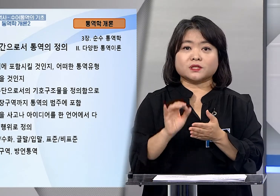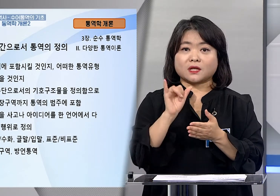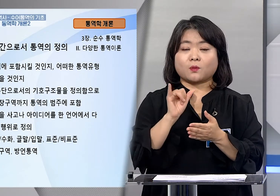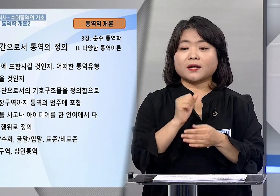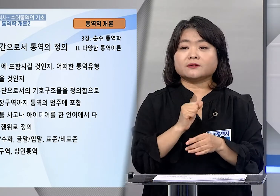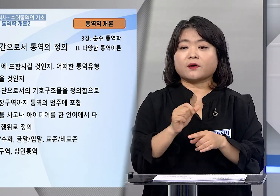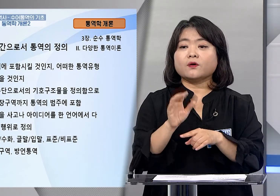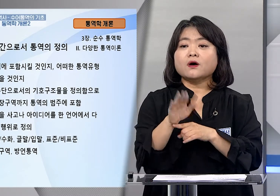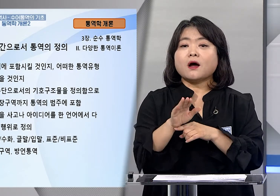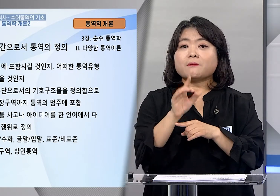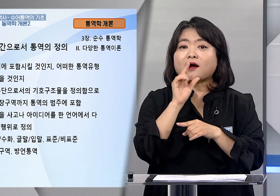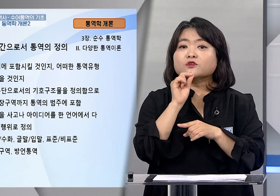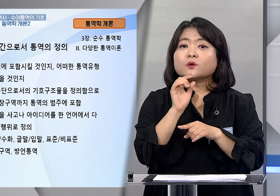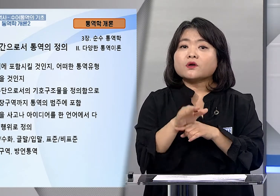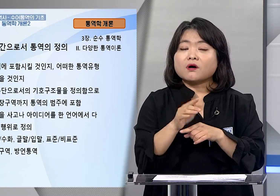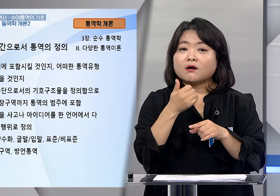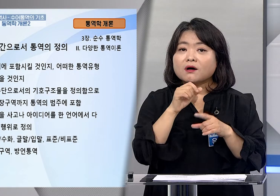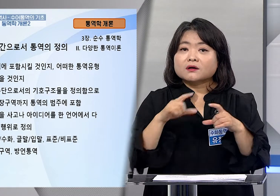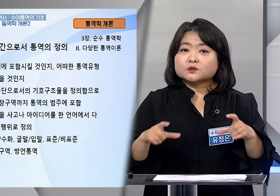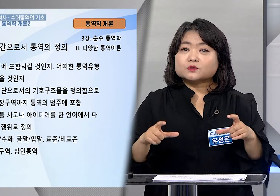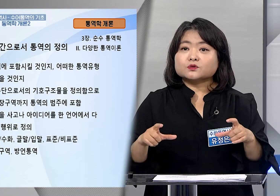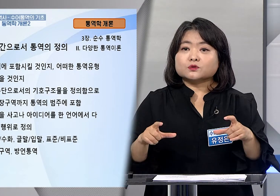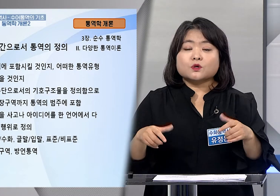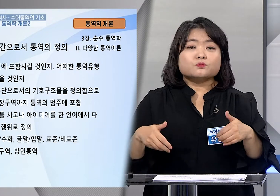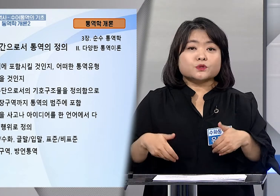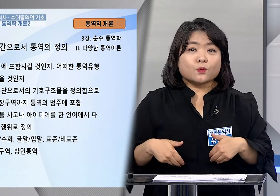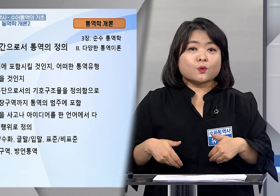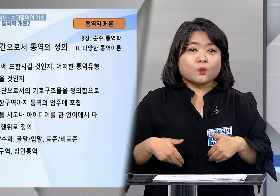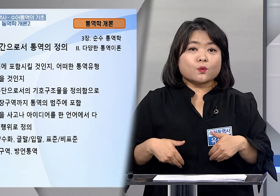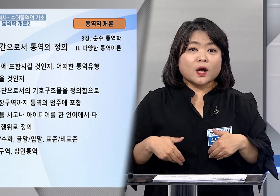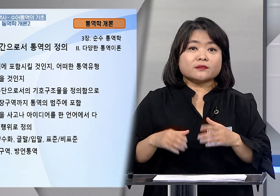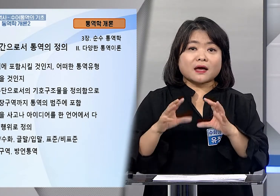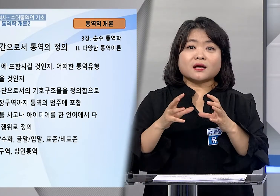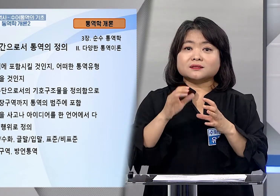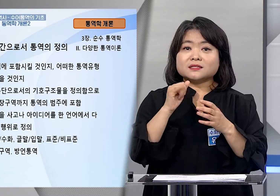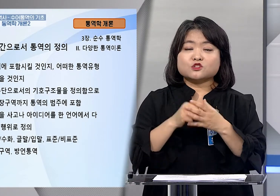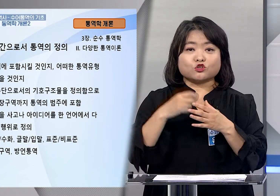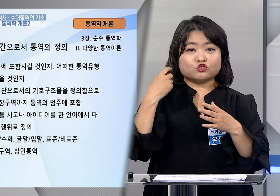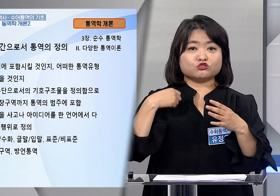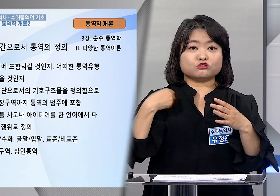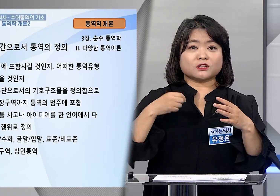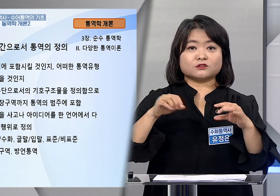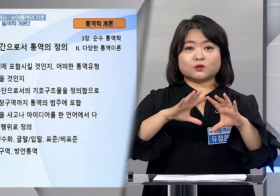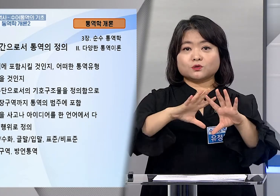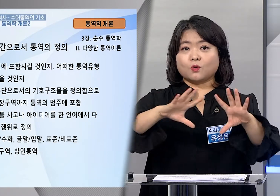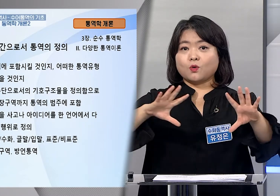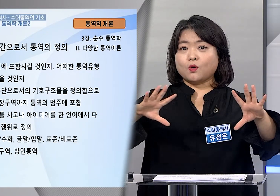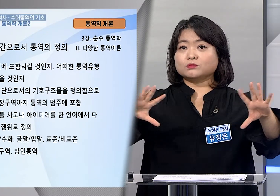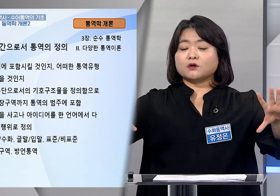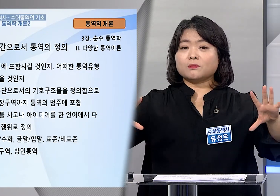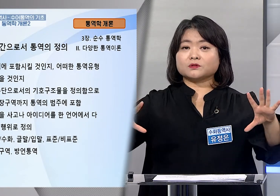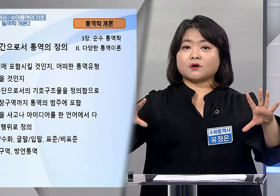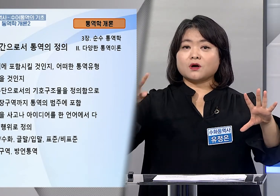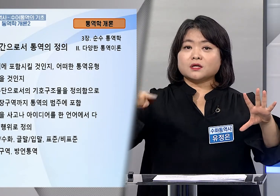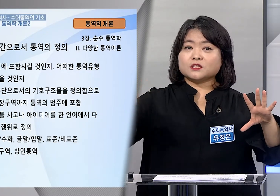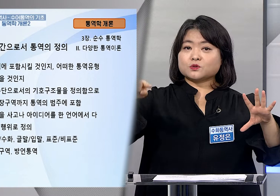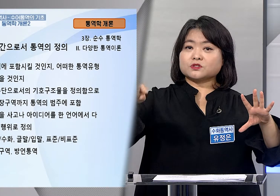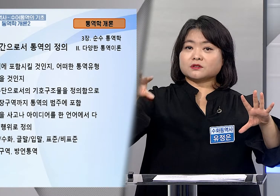있다고 하는데요. 방언 통역도 필요한 나라들 있죠. 중국 같은 경우는 너무 넓어서 이쪽 지역